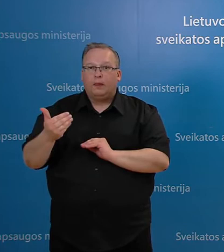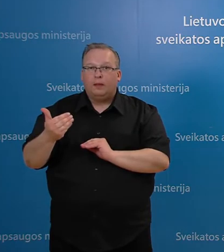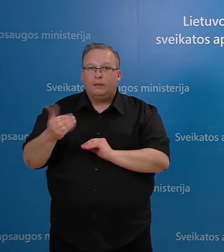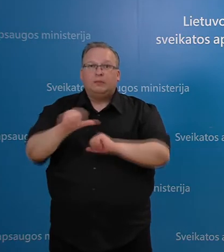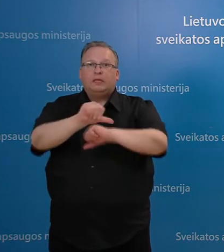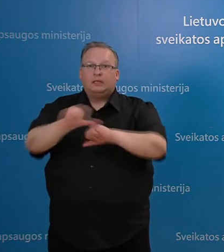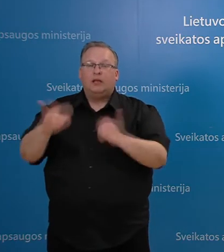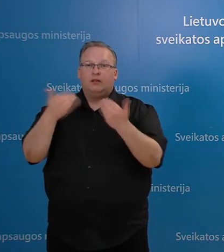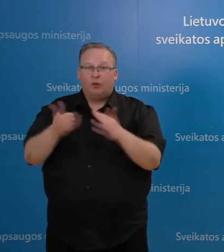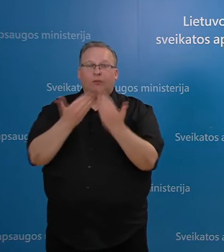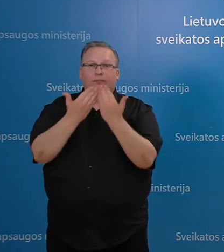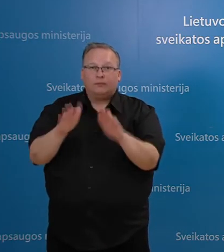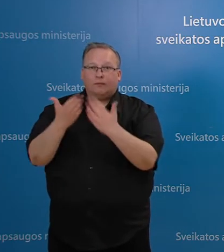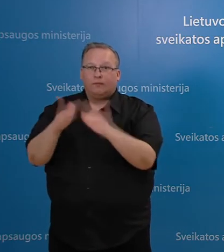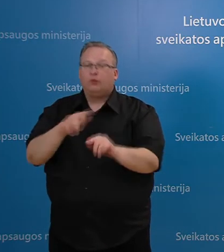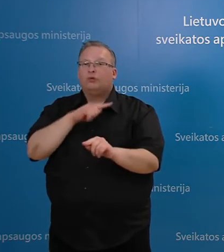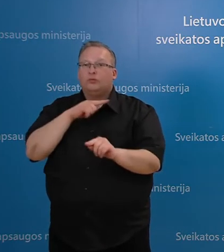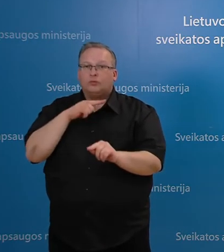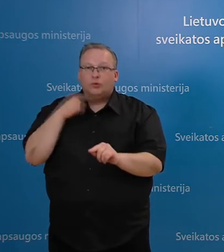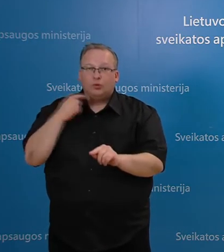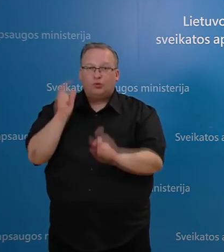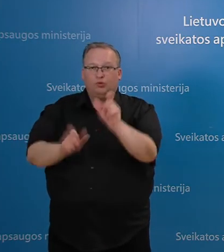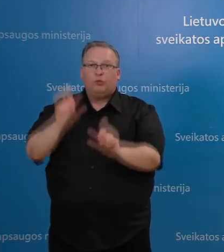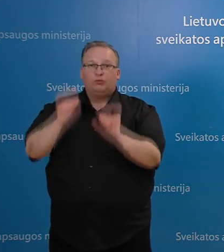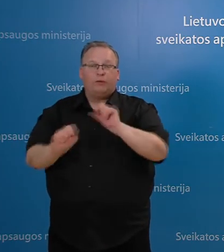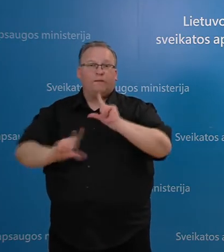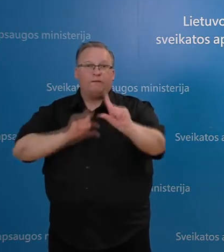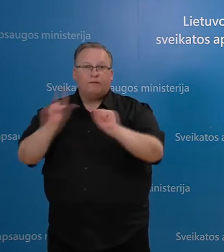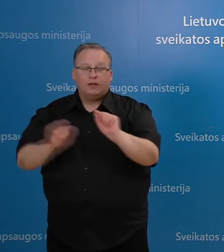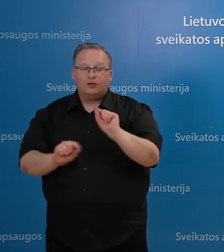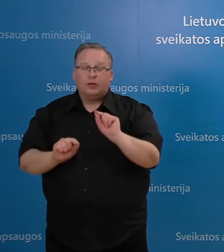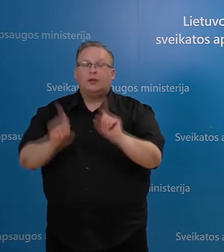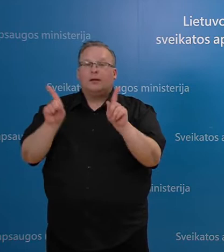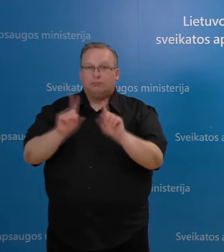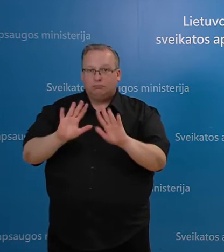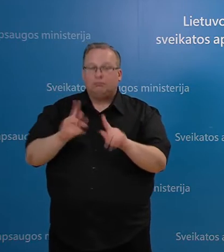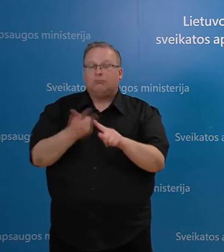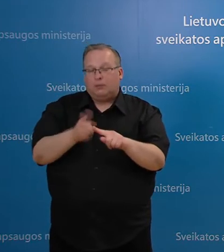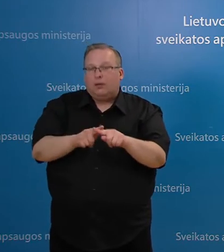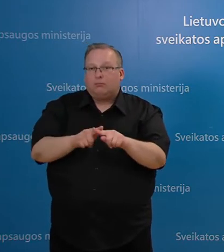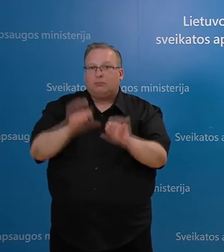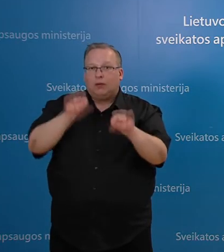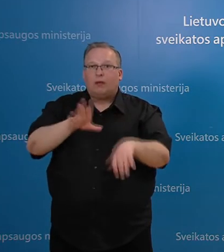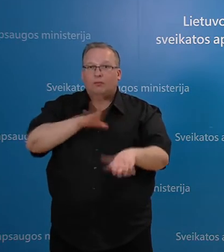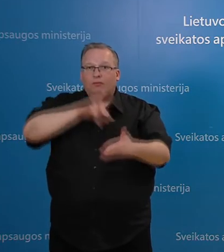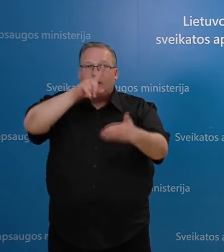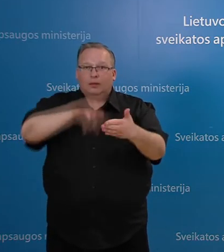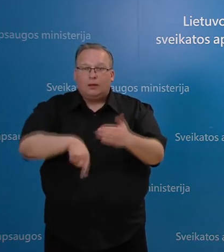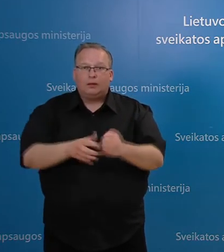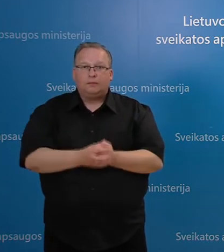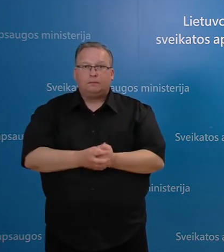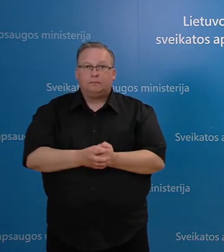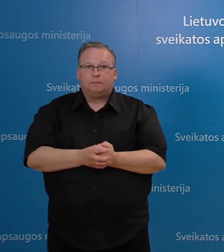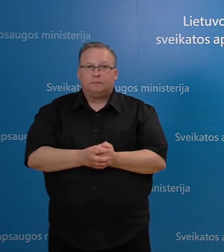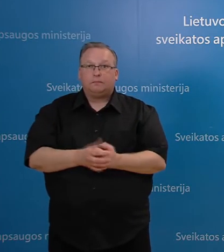žmonių gali judėti ir to buvo galima tikėtis ir tai galima buvo numatyti. Ir matyt,